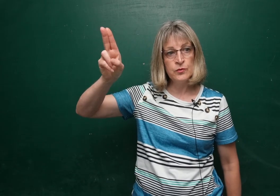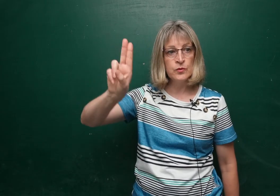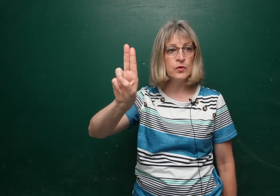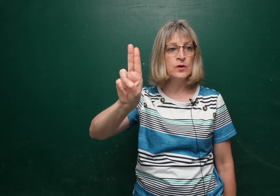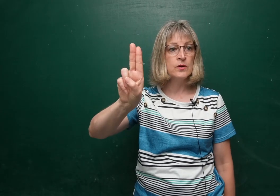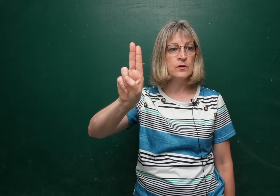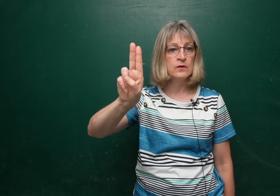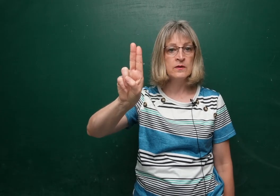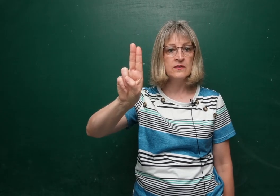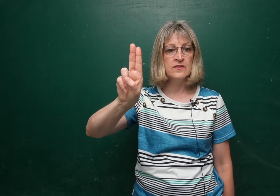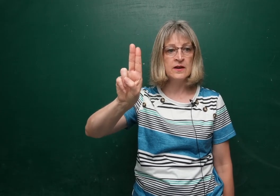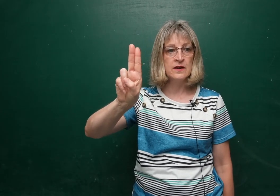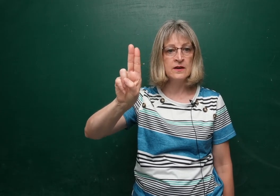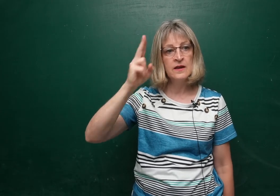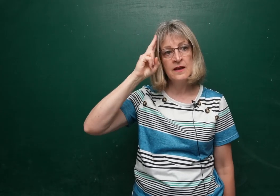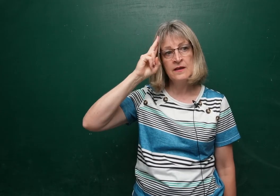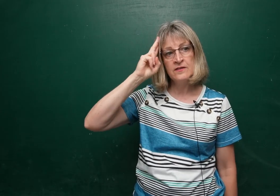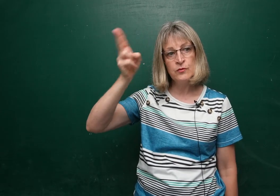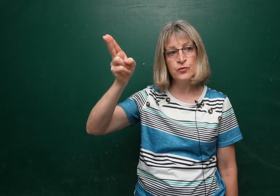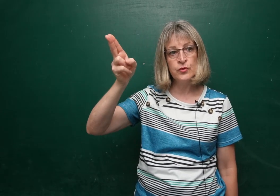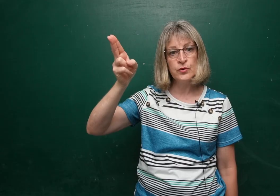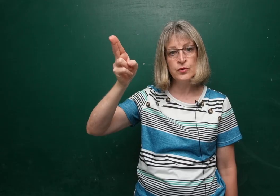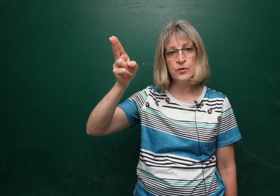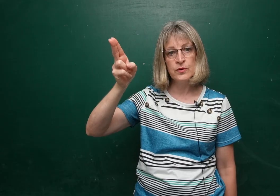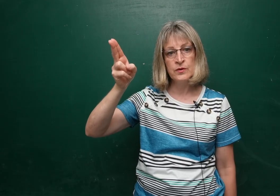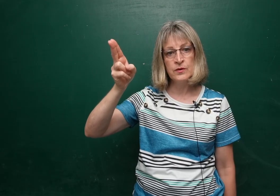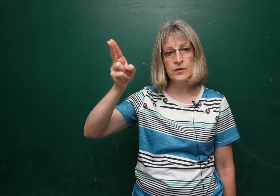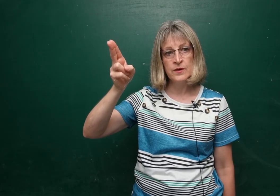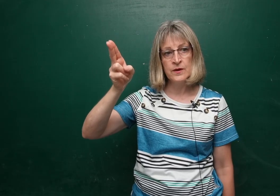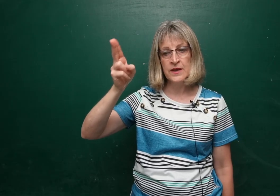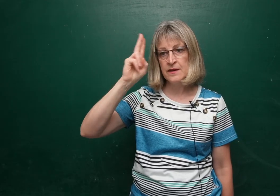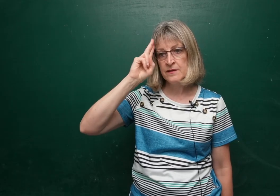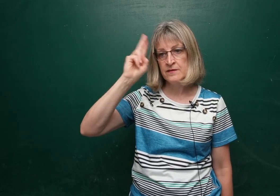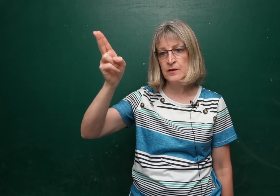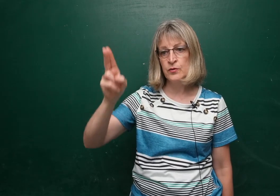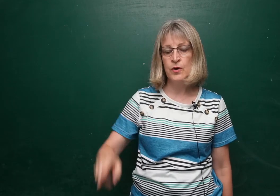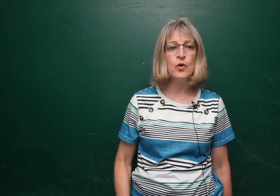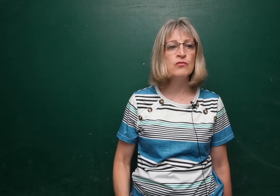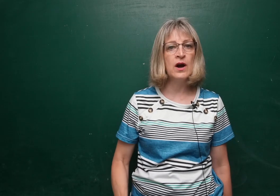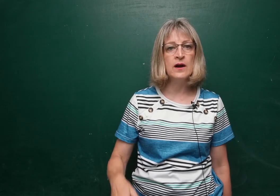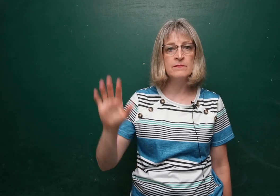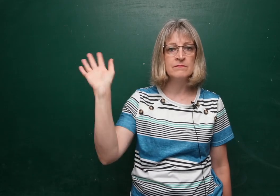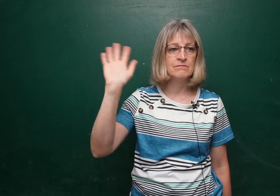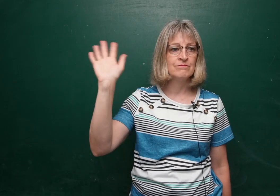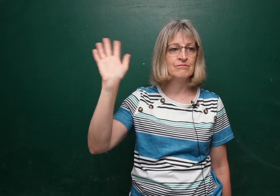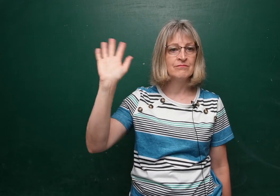Donc, c'est ça. Salut. Ok? Salut. Au revoir.